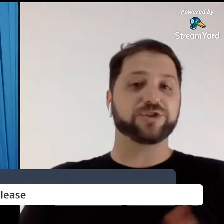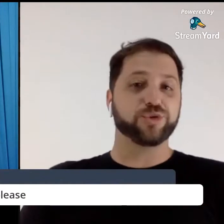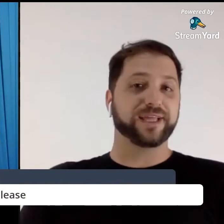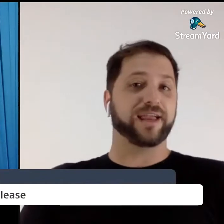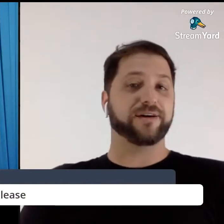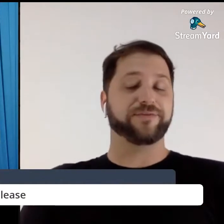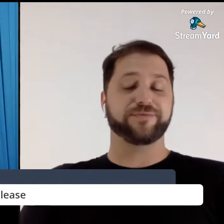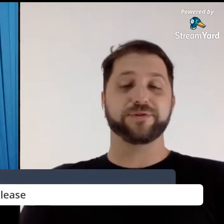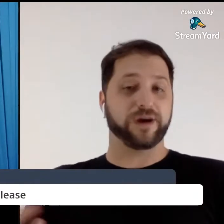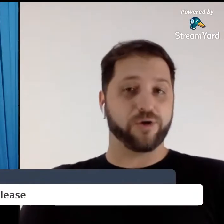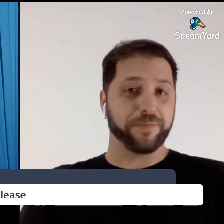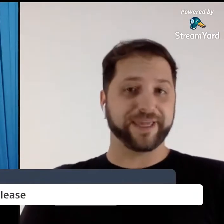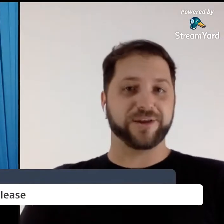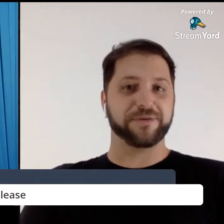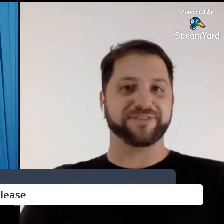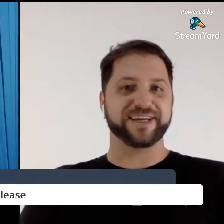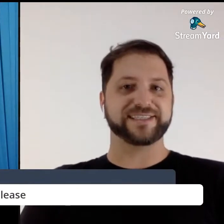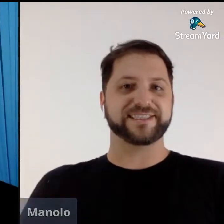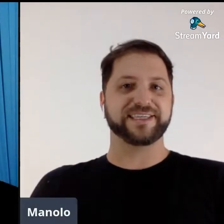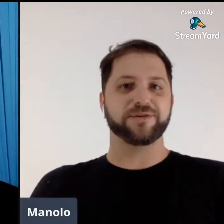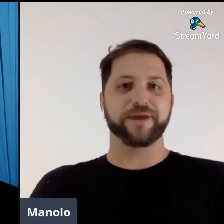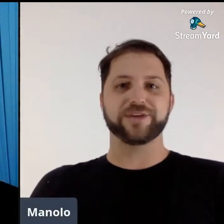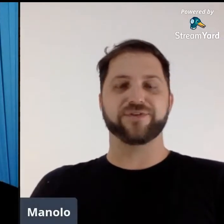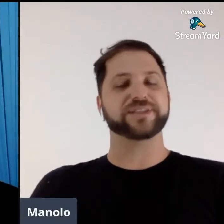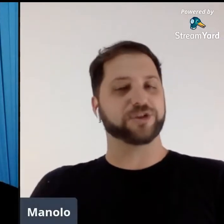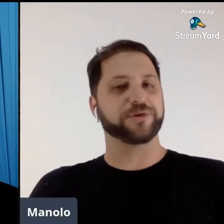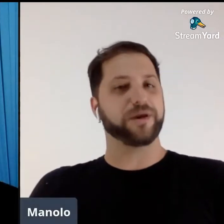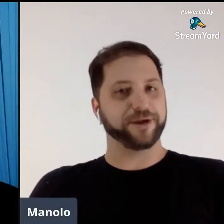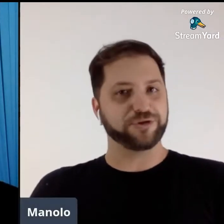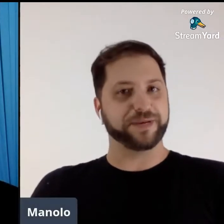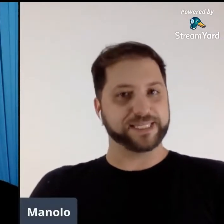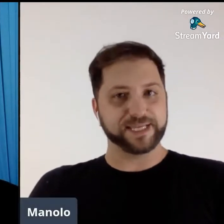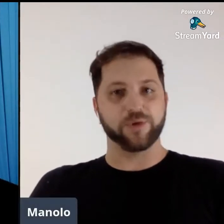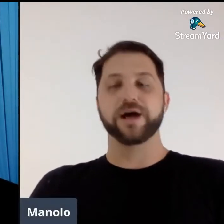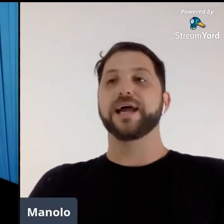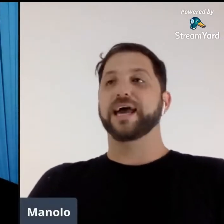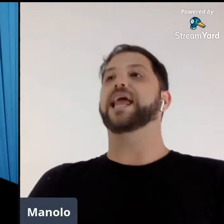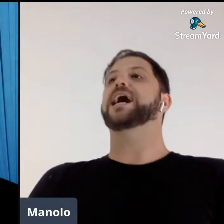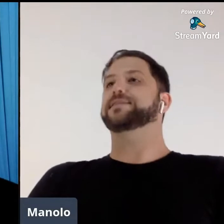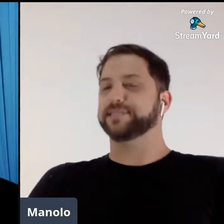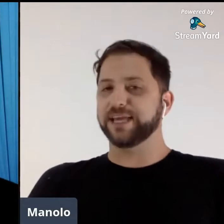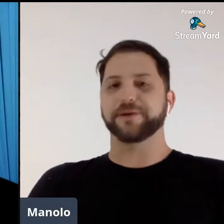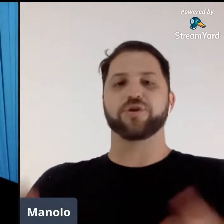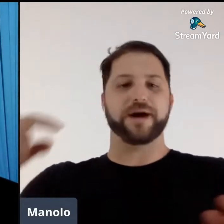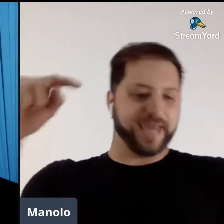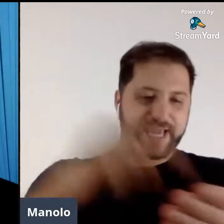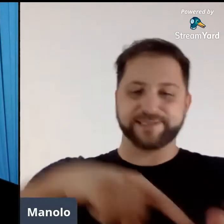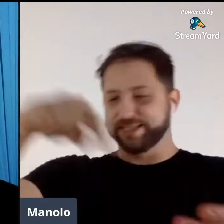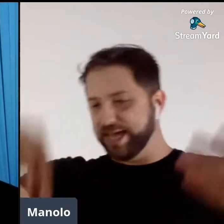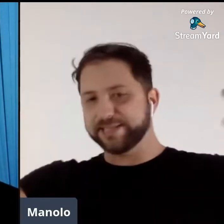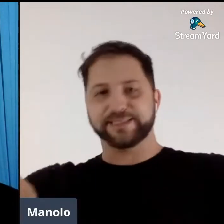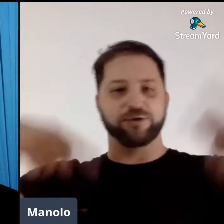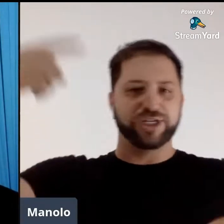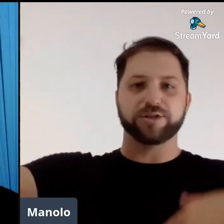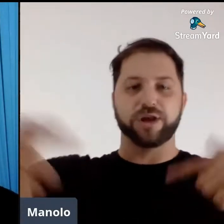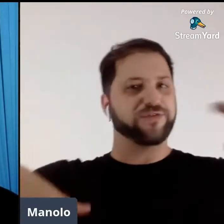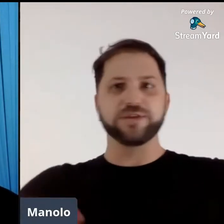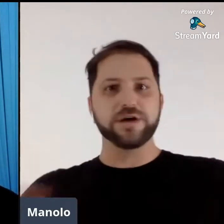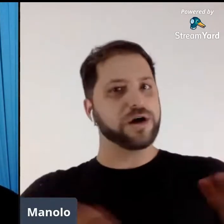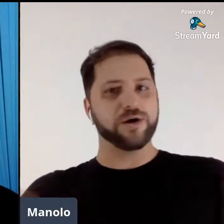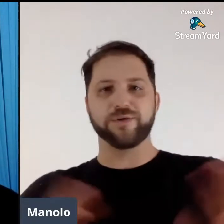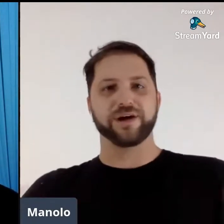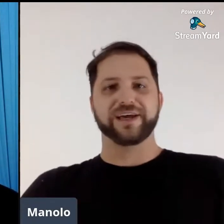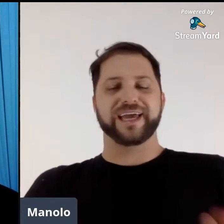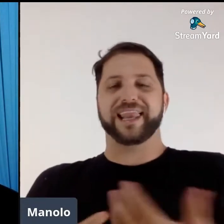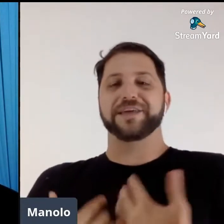Uma outra surda, eu acompanhei ela uma vez e o médico falou: tô tomando um remédio de pressão. Ela: ah, sim, é para tomar esse, tal dia, tal